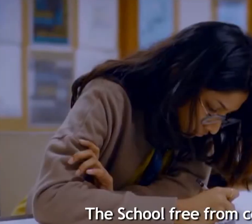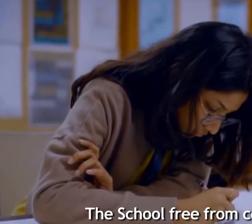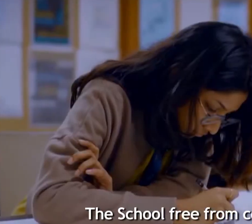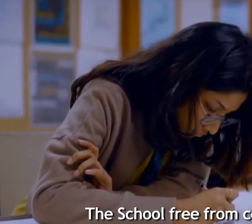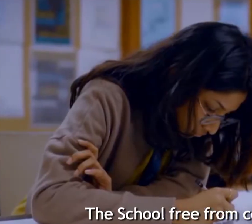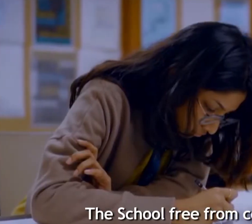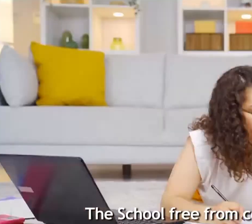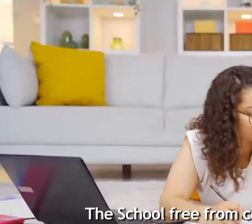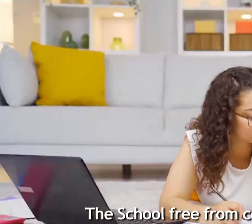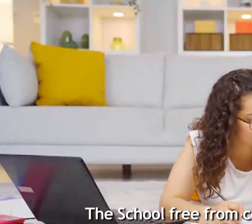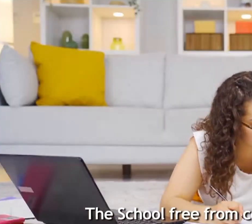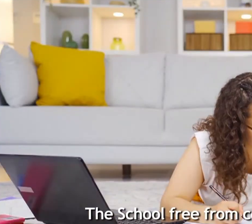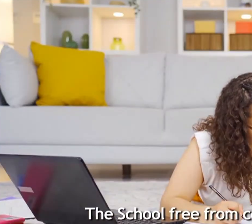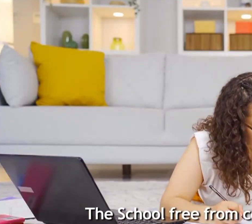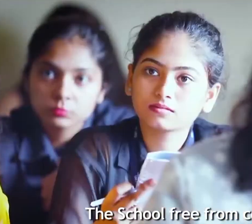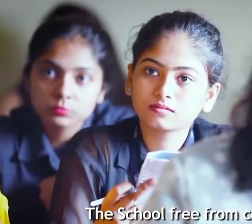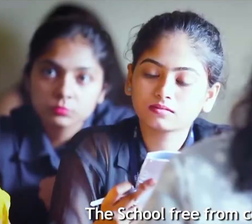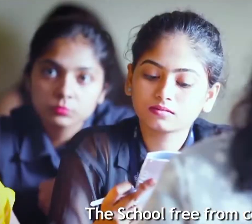विद्यालय जो मुक्त हो।